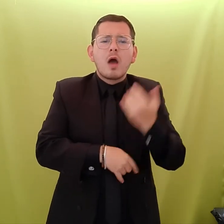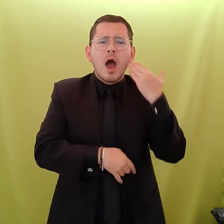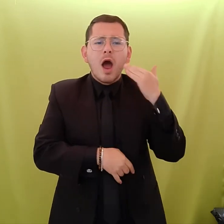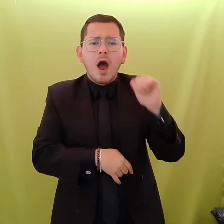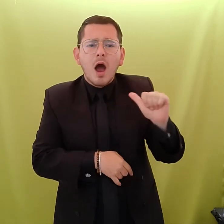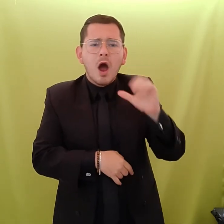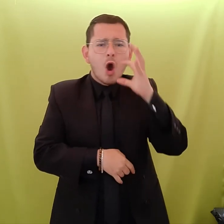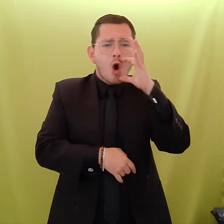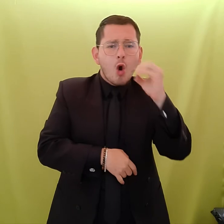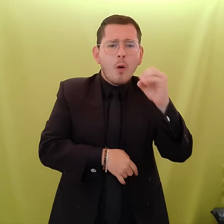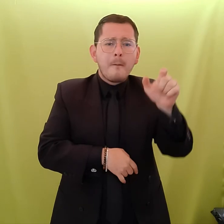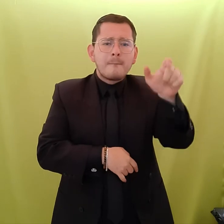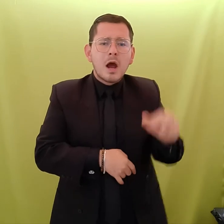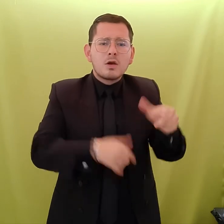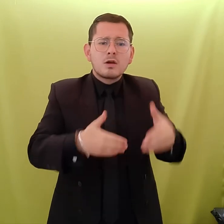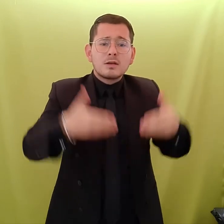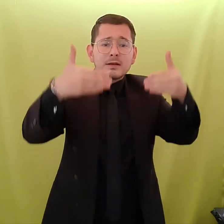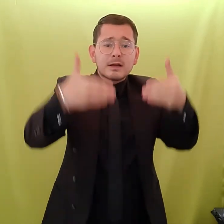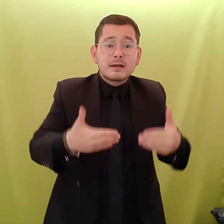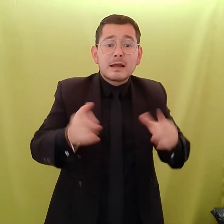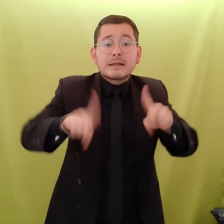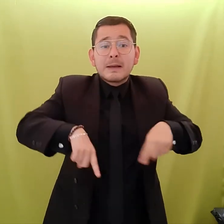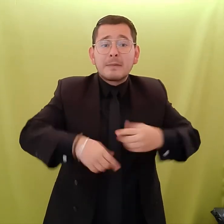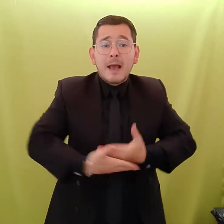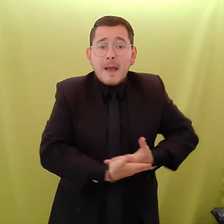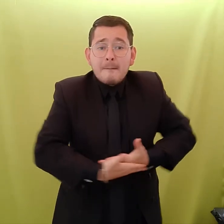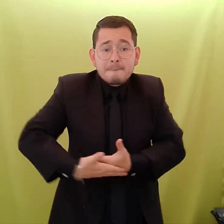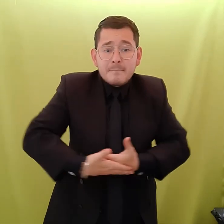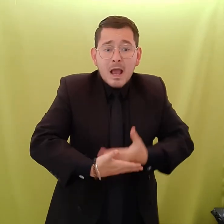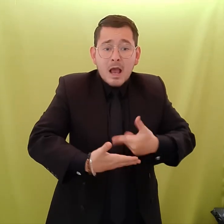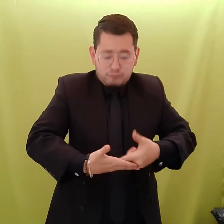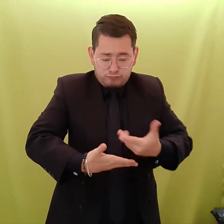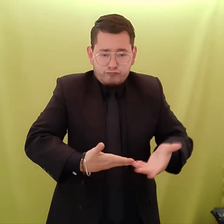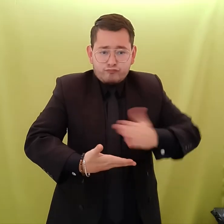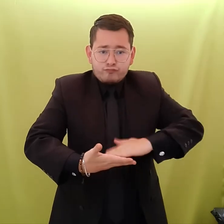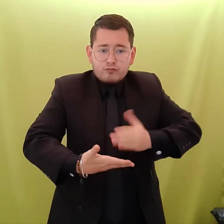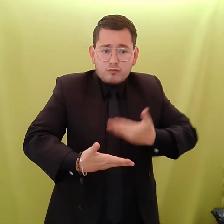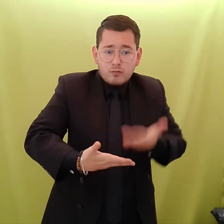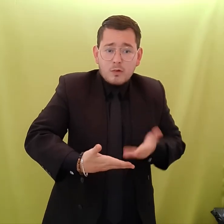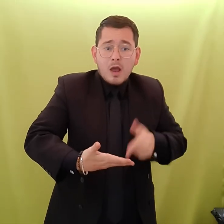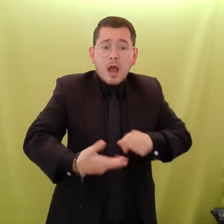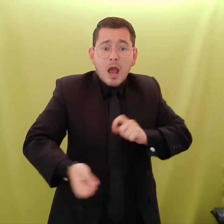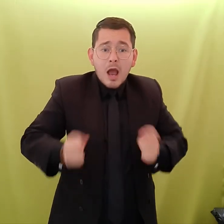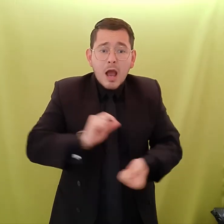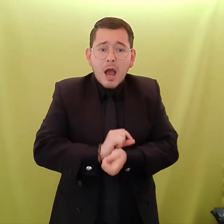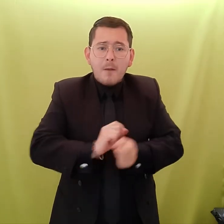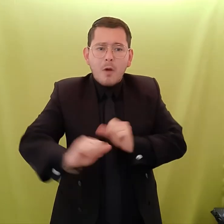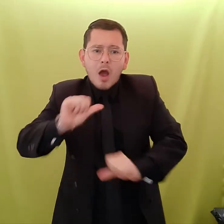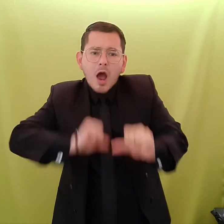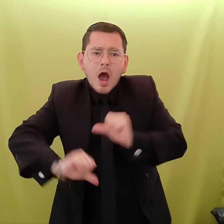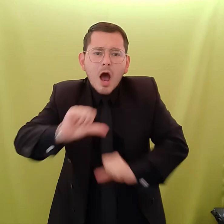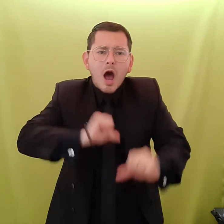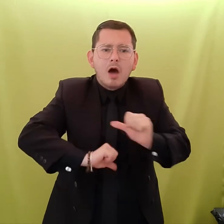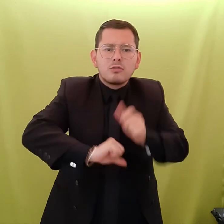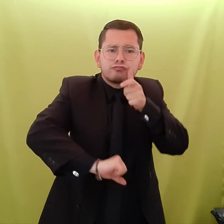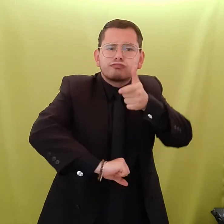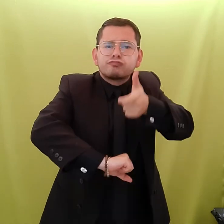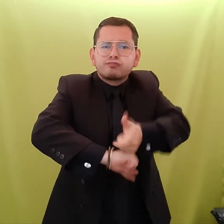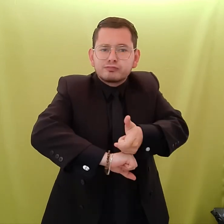inclusive espacio para cambio de pañales, aseo y desinfección permanente sin vigilancia privada. El Secretario manifestó que por